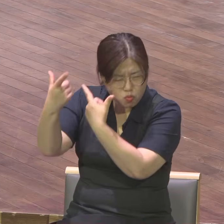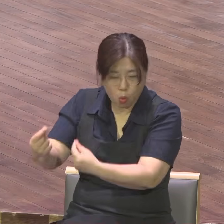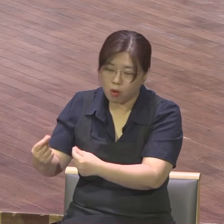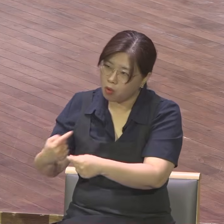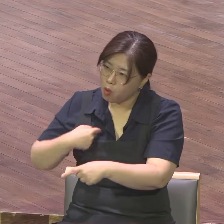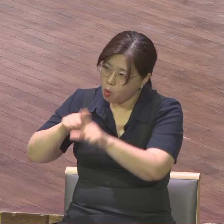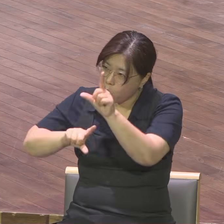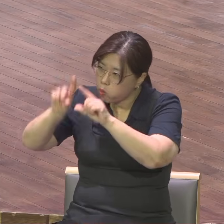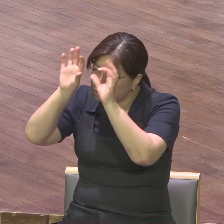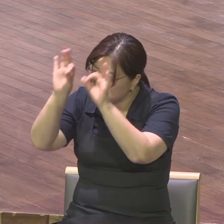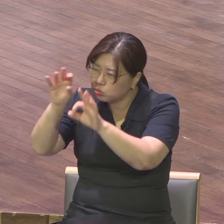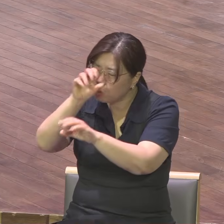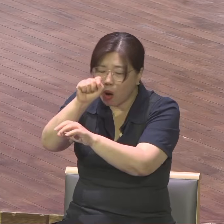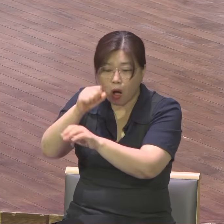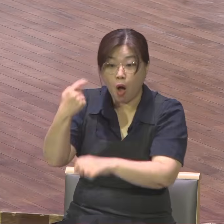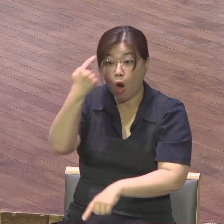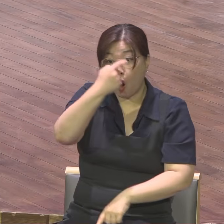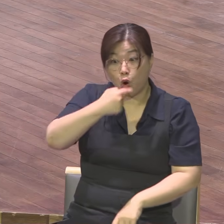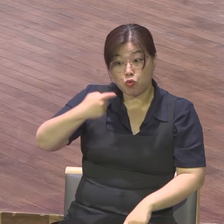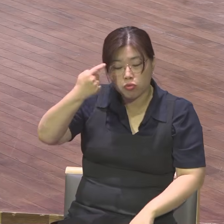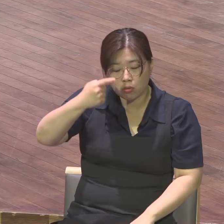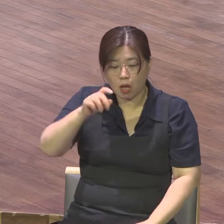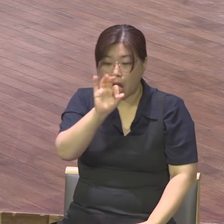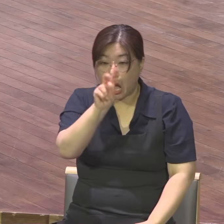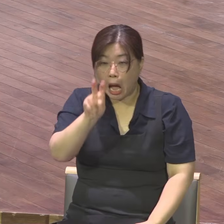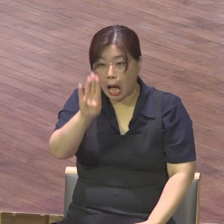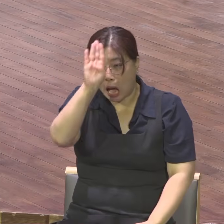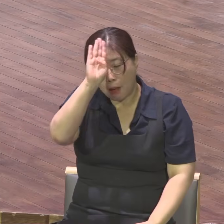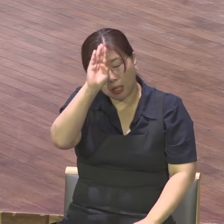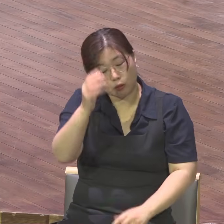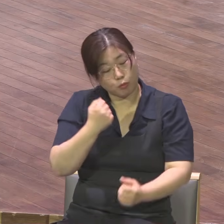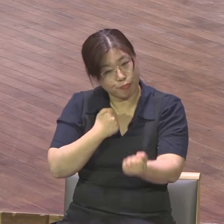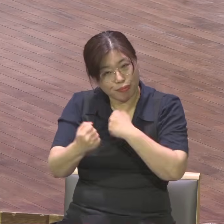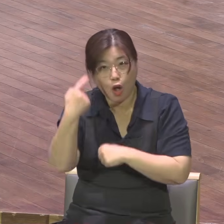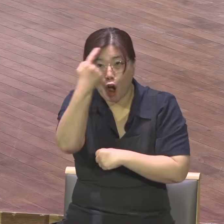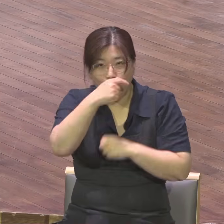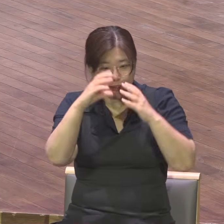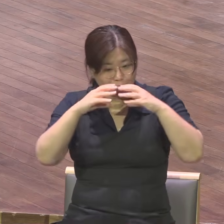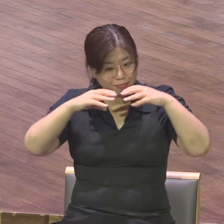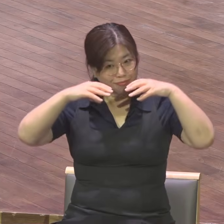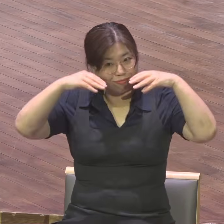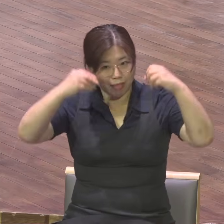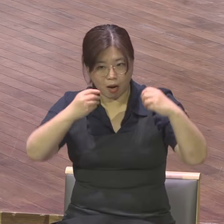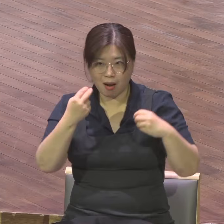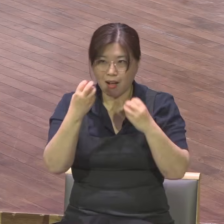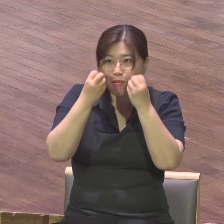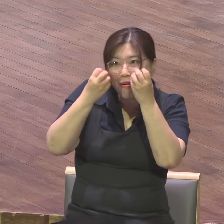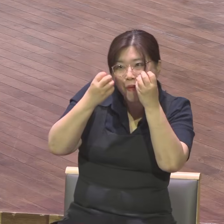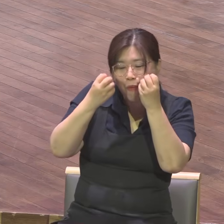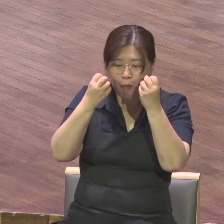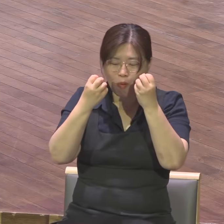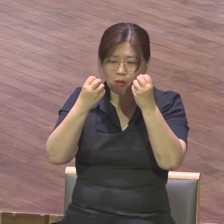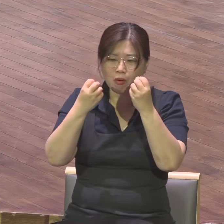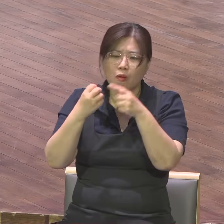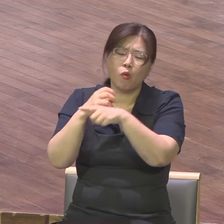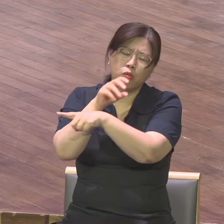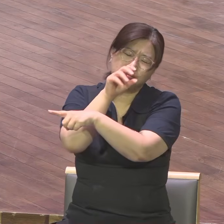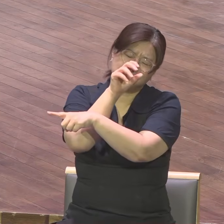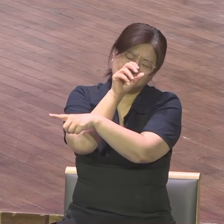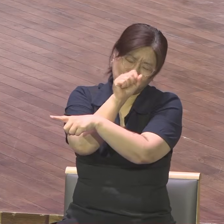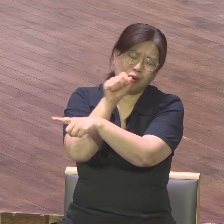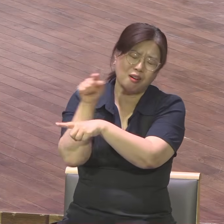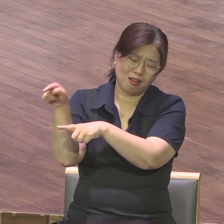암 환자 걷지도 않아. 너무 편하게 보여. 회복될 줄로 확신합니다. 여러분 마음속에요